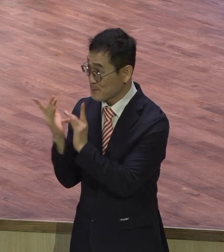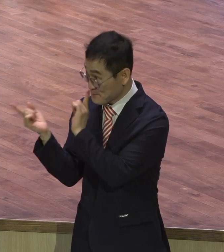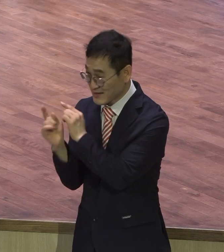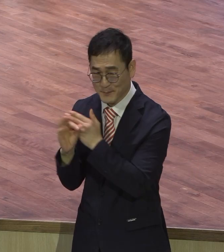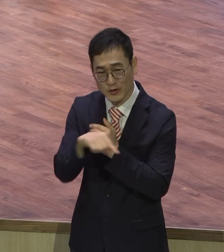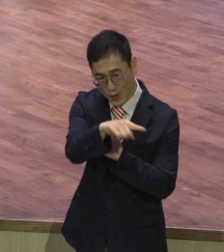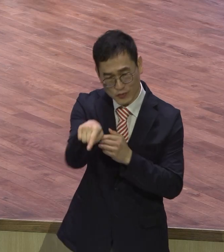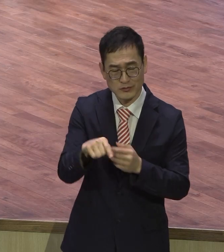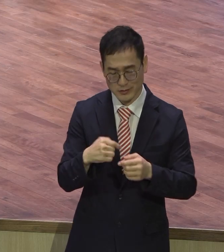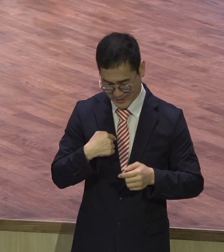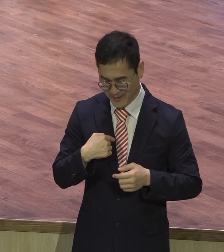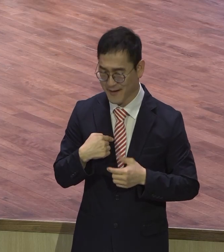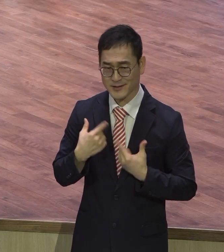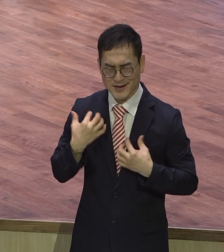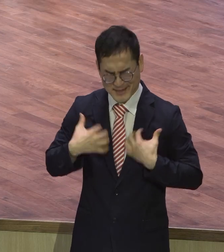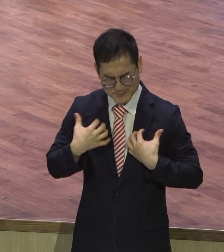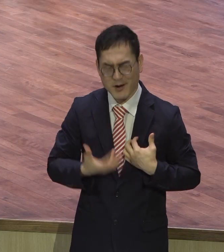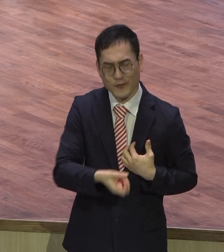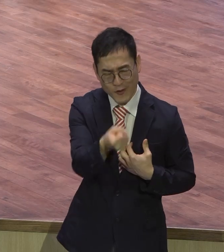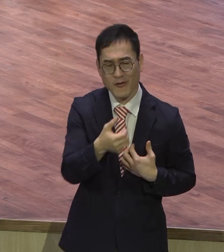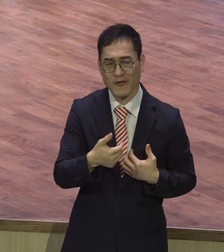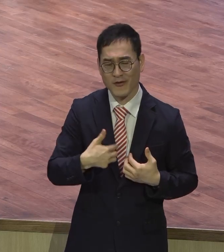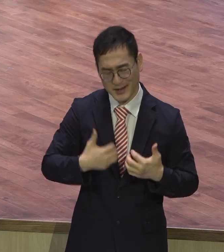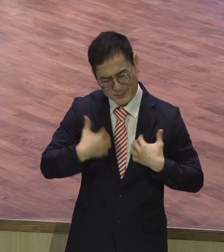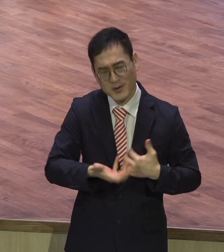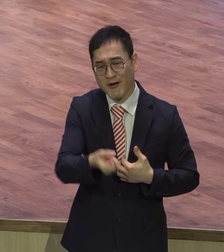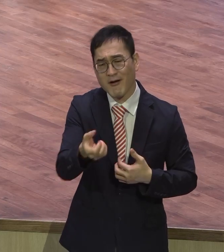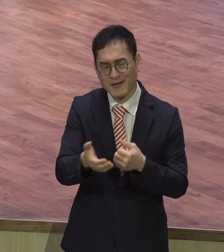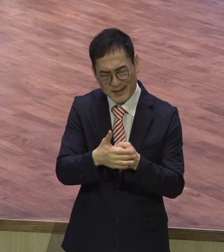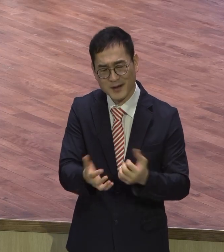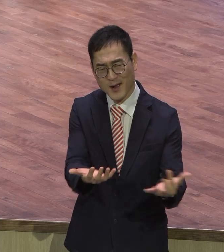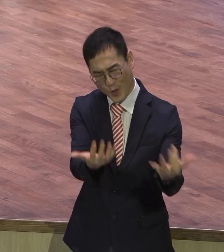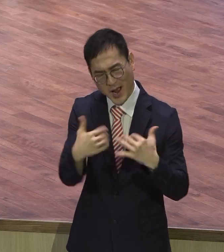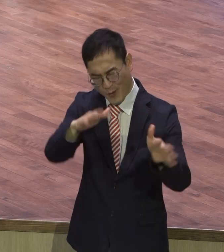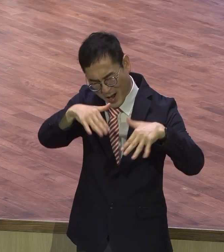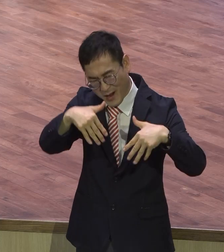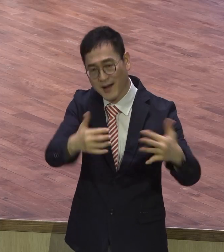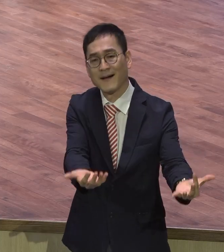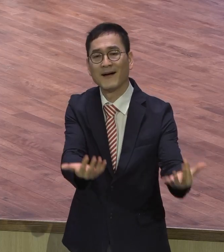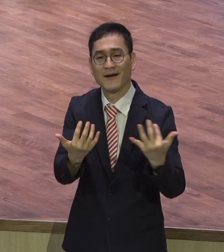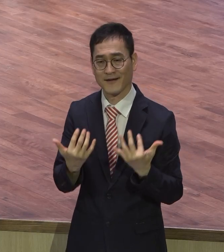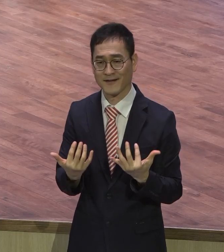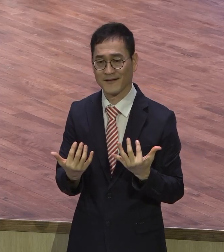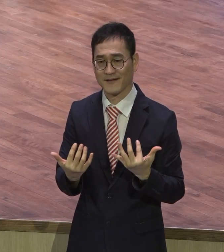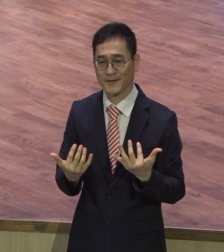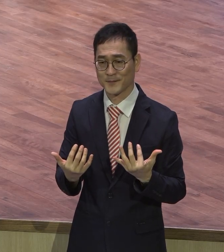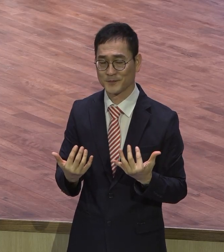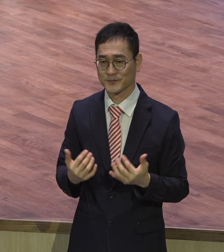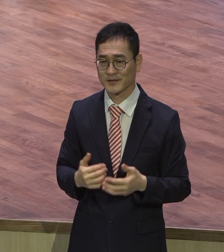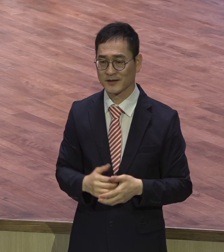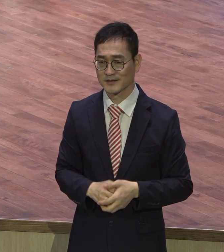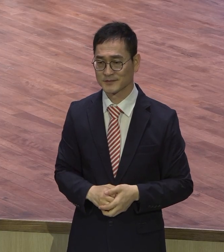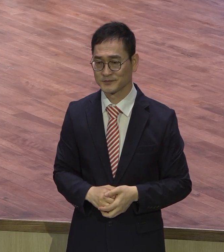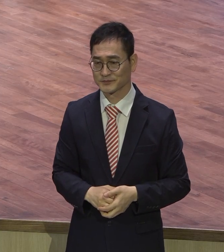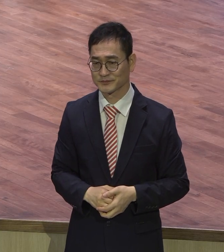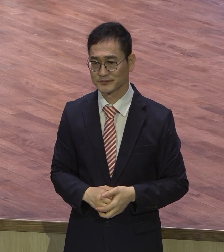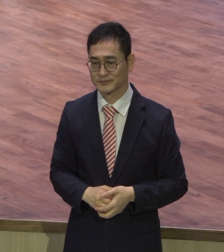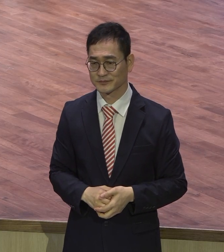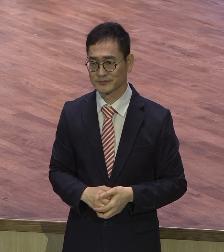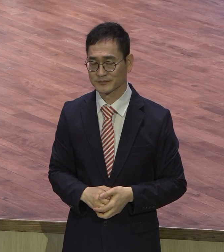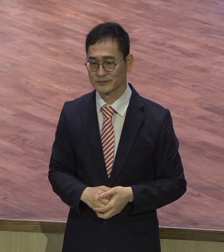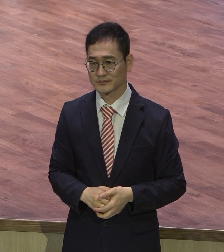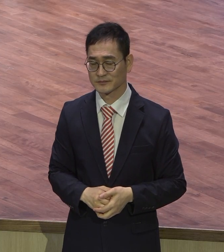변화되기를 바라는 그런 마음으로 다 초청을 했어요. 이게 구원받은 자의 모습이에요. 사실 전도는